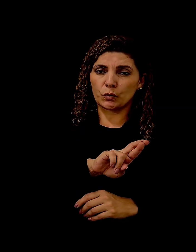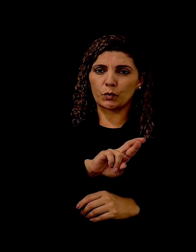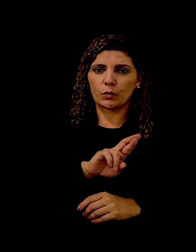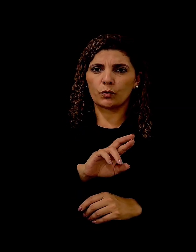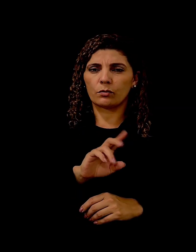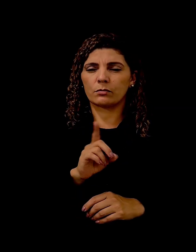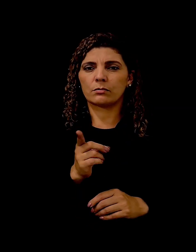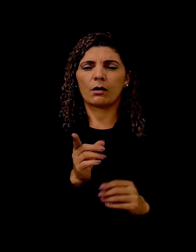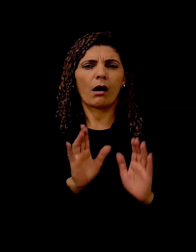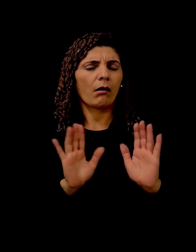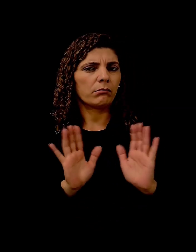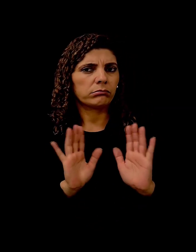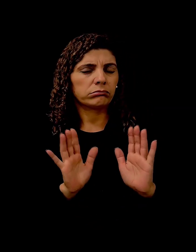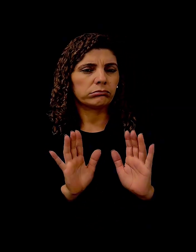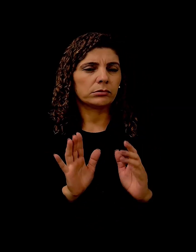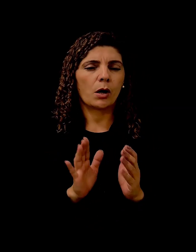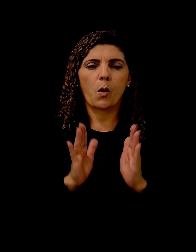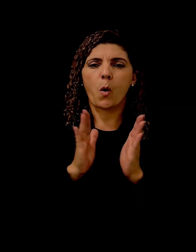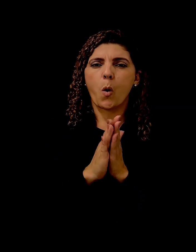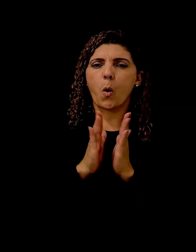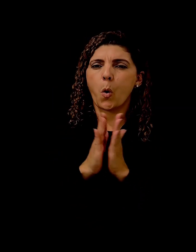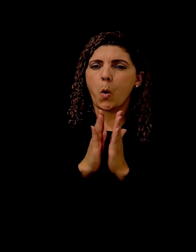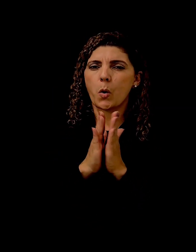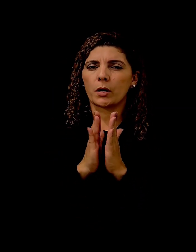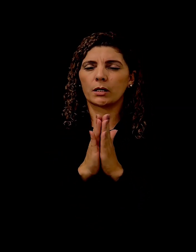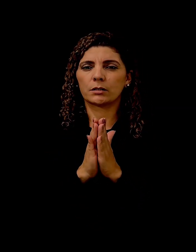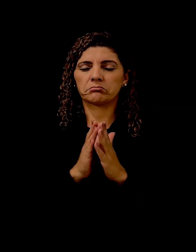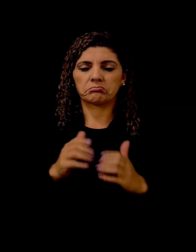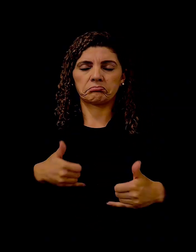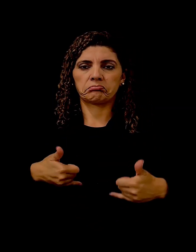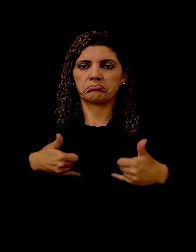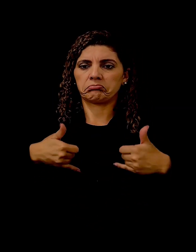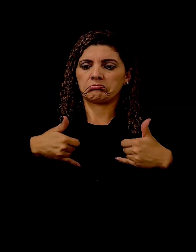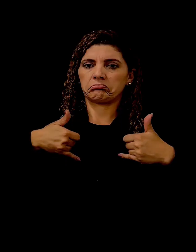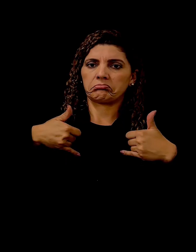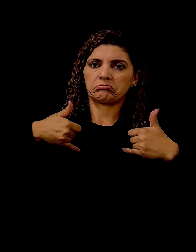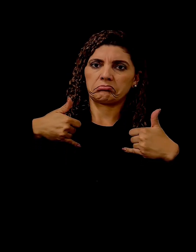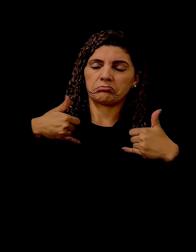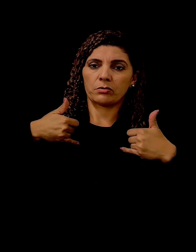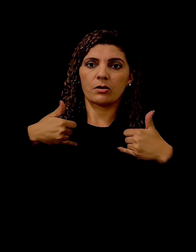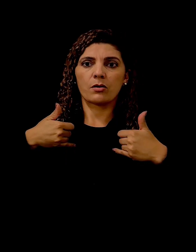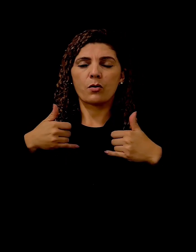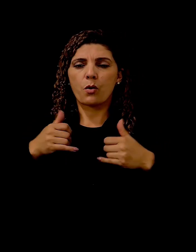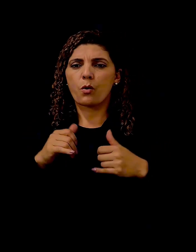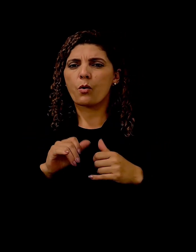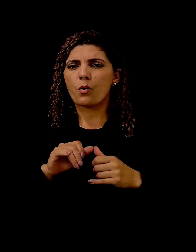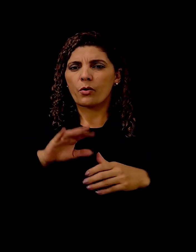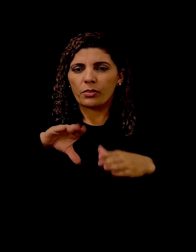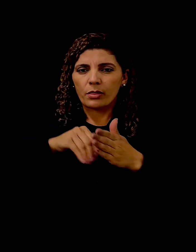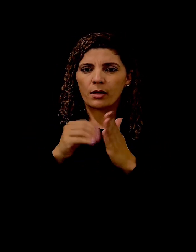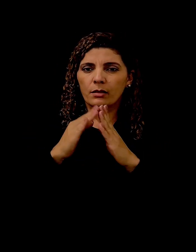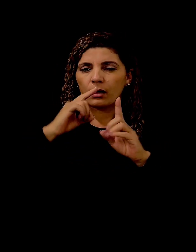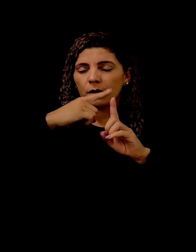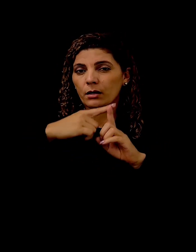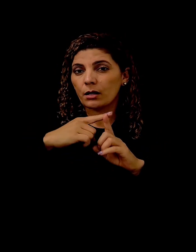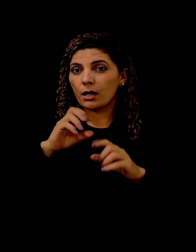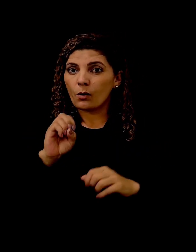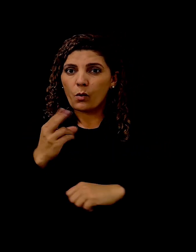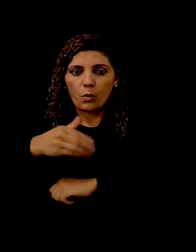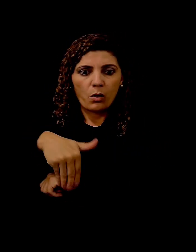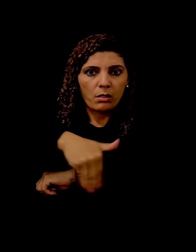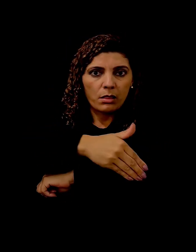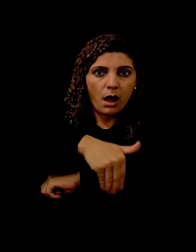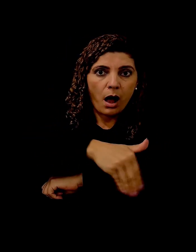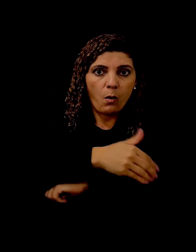em pé nas sinagogas e às esquinas das ruas, para serem vistos pelos